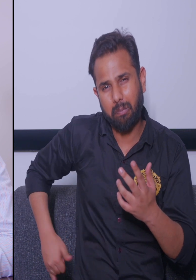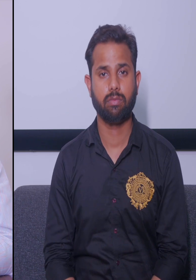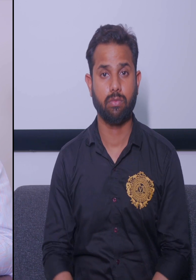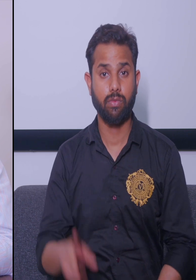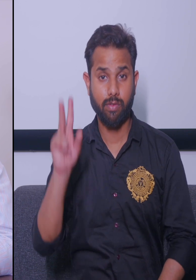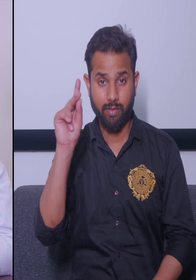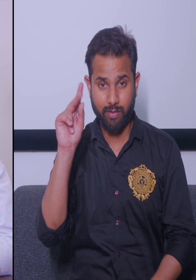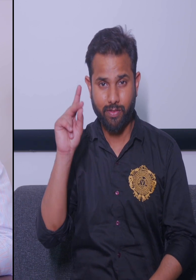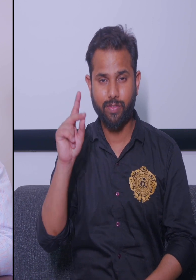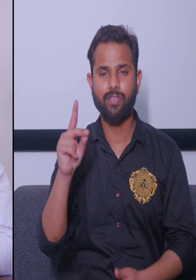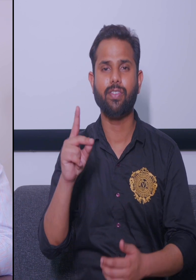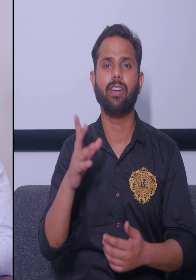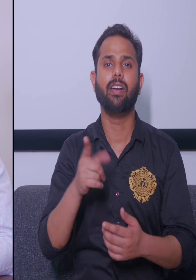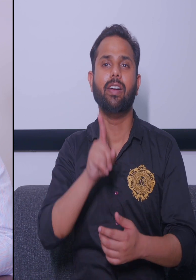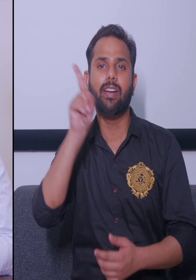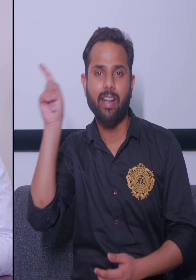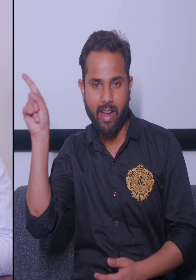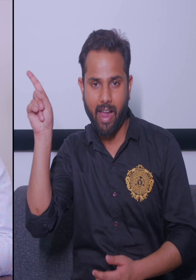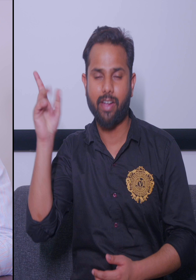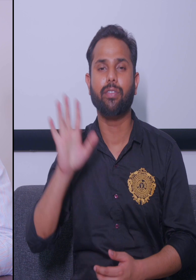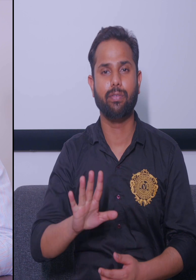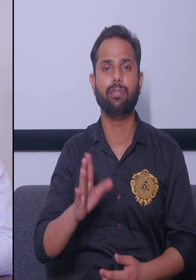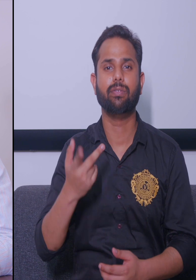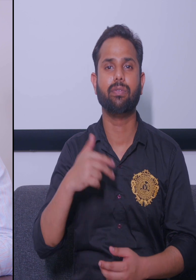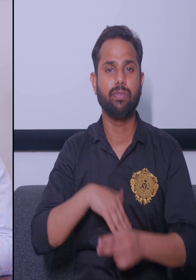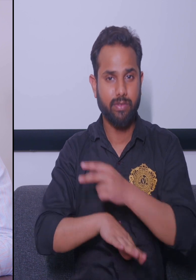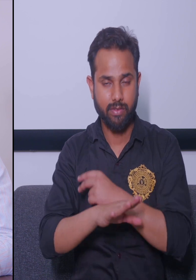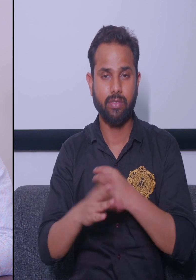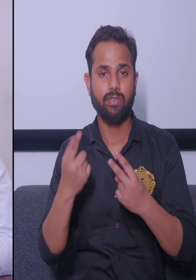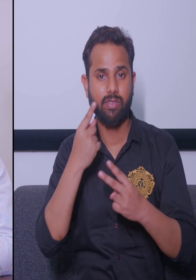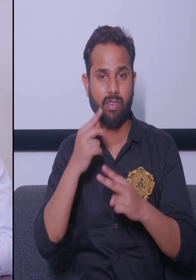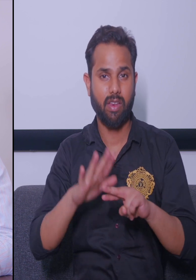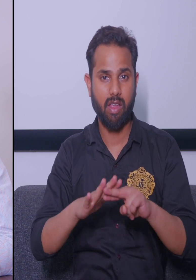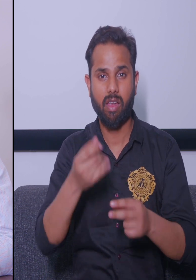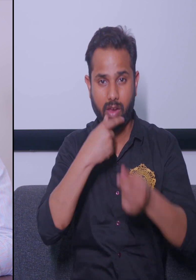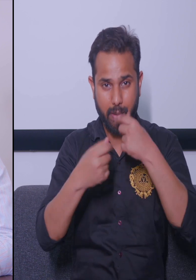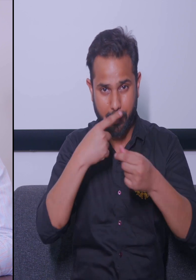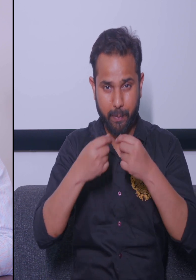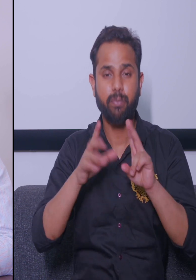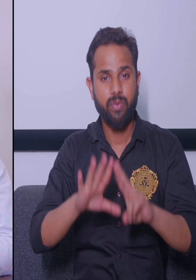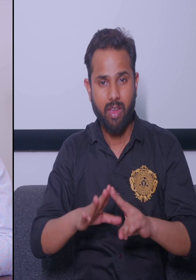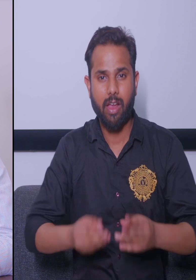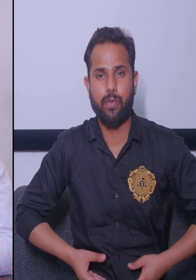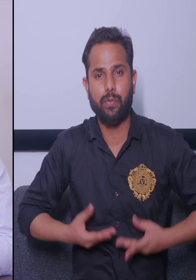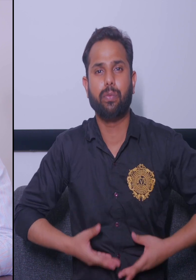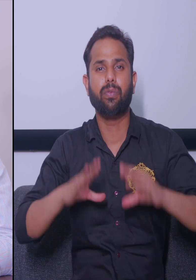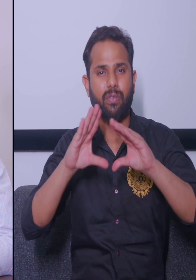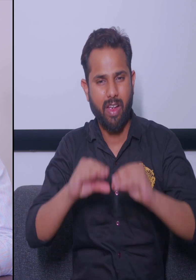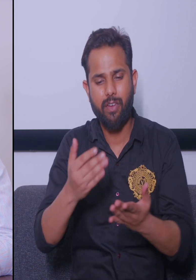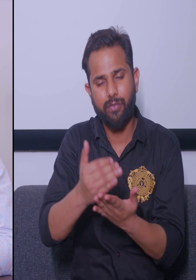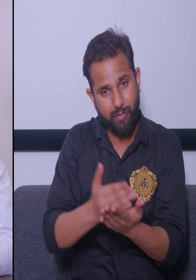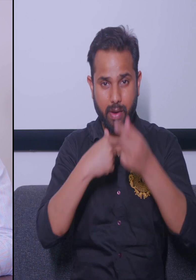डायरिया। दूसरा है H2 ब्लॉकर्स या PPI। H2 ब्लॉकर्स और PPI हमारे एसिड प्रोडक्शन को कम करते हैं और ये